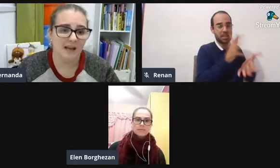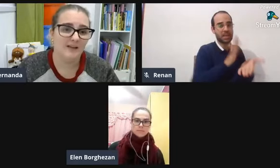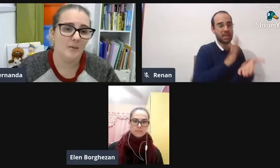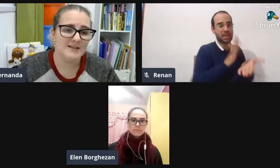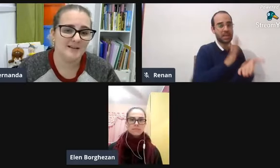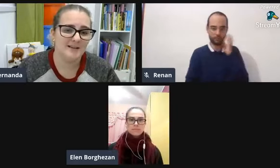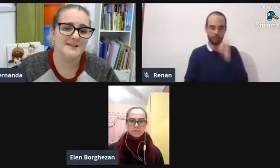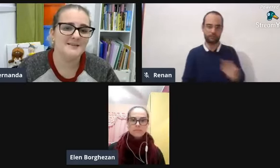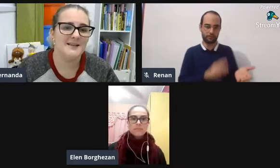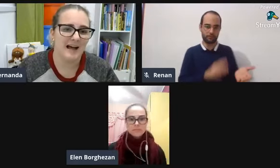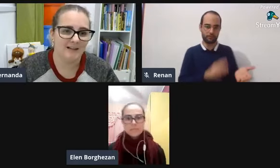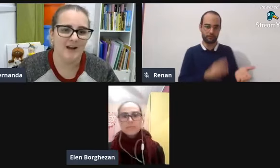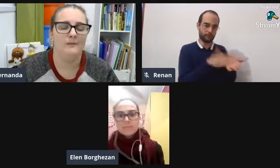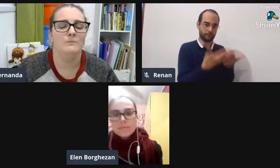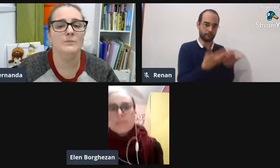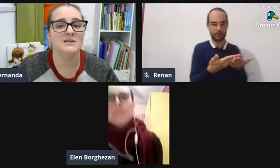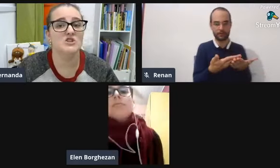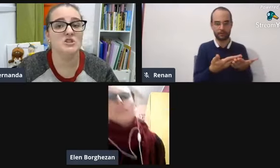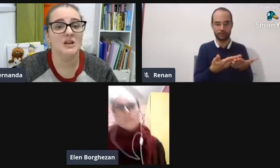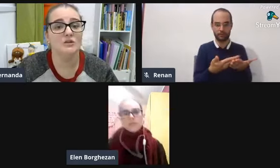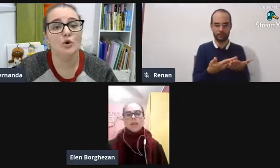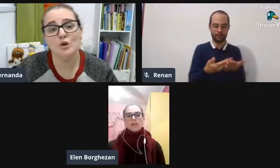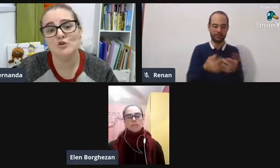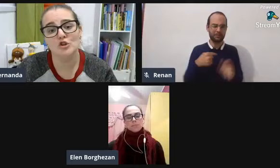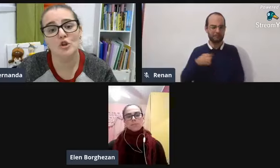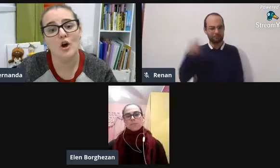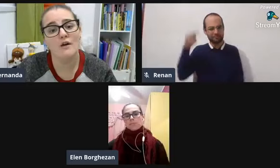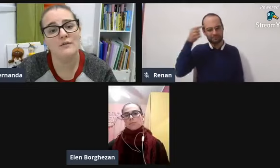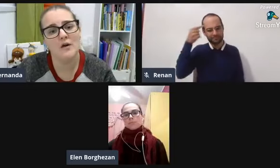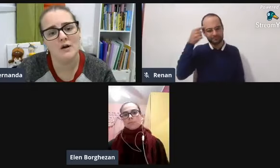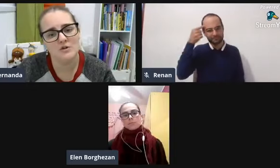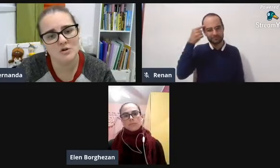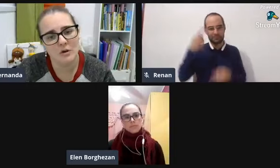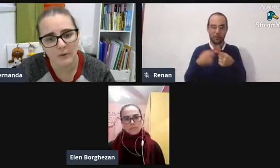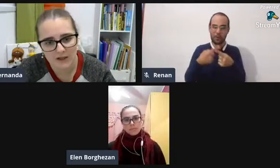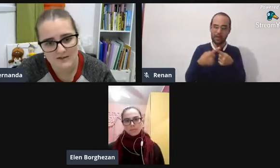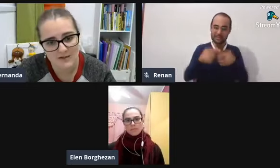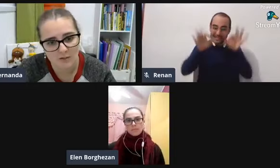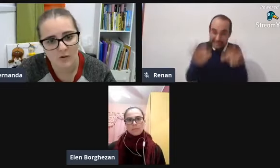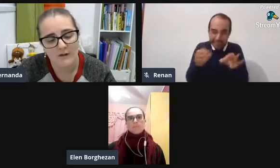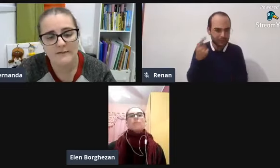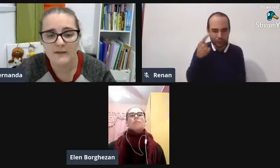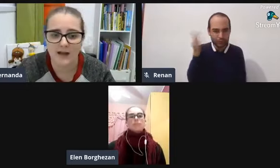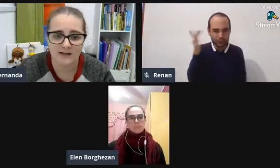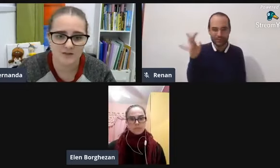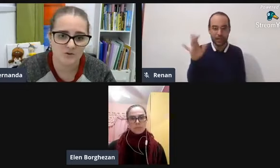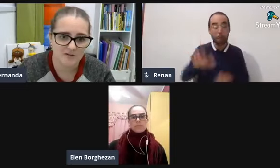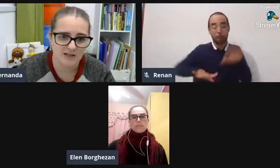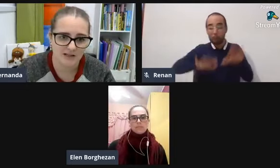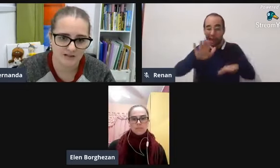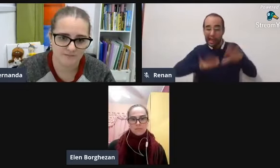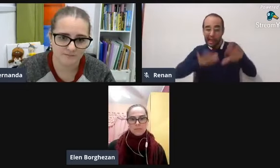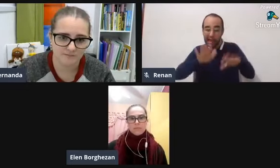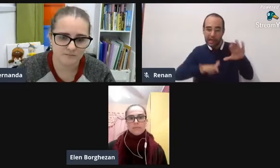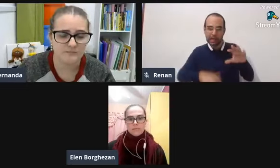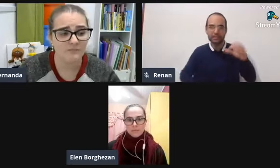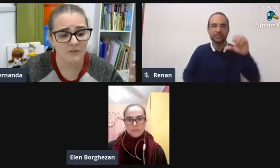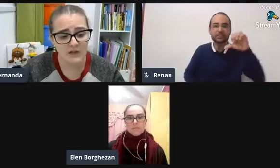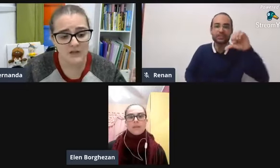gente não consegue ter uma certeza exata, né? Mas a gente tem em torno de 9 formas de comunicação na área da